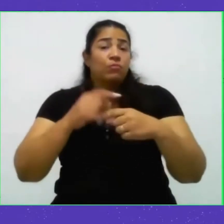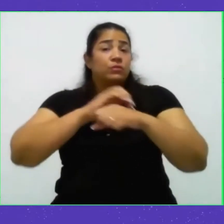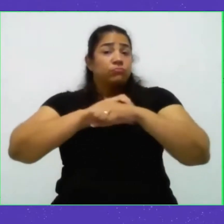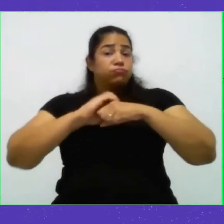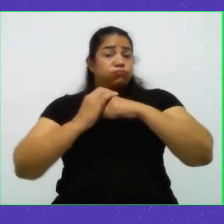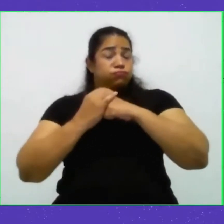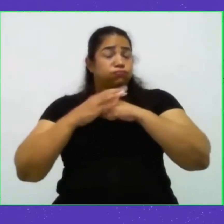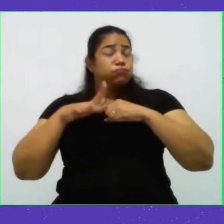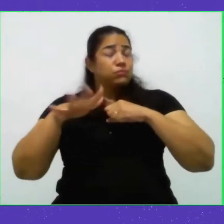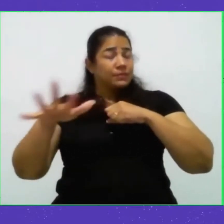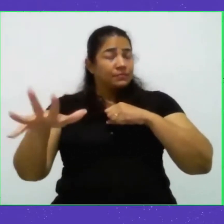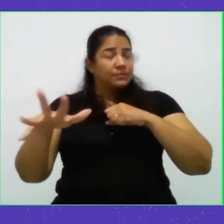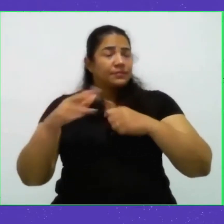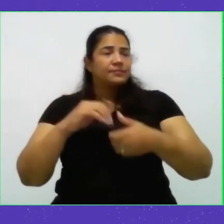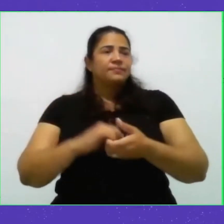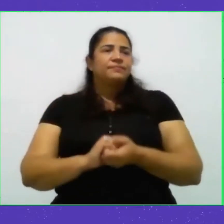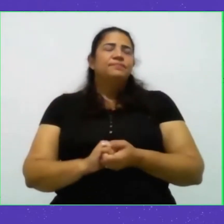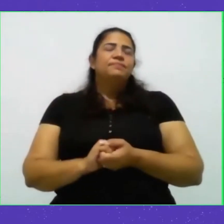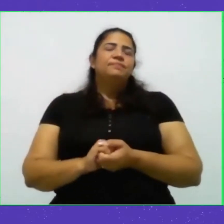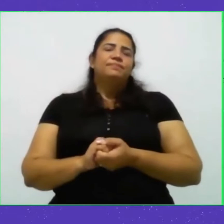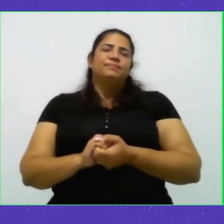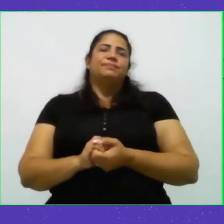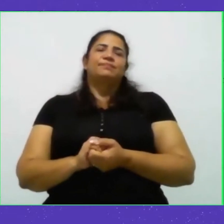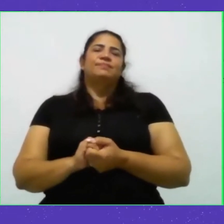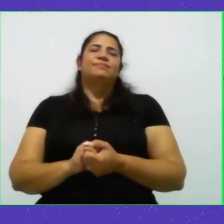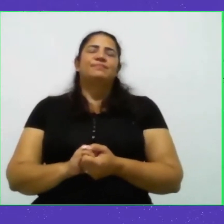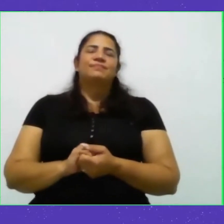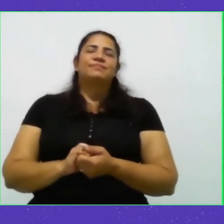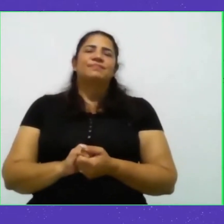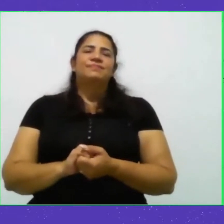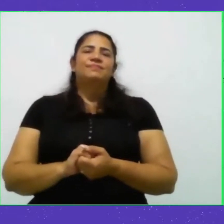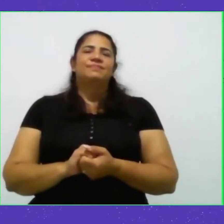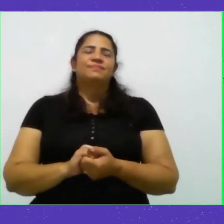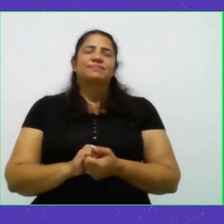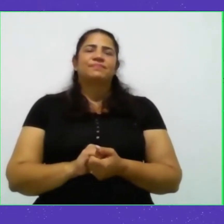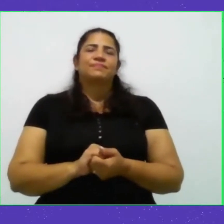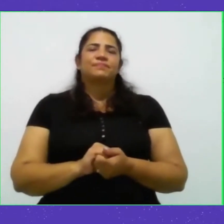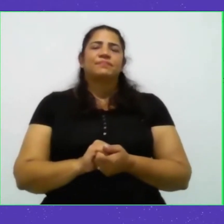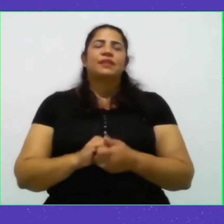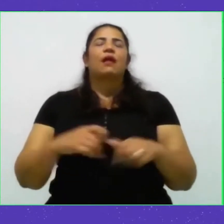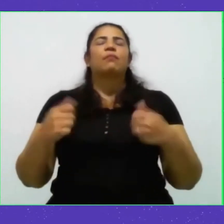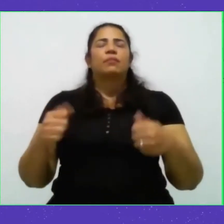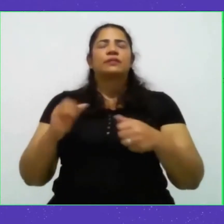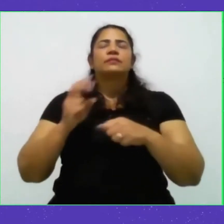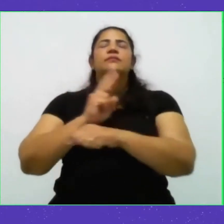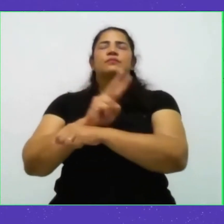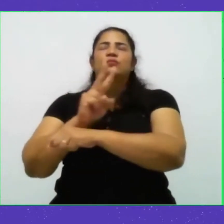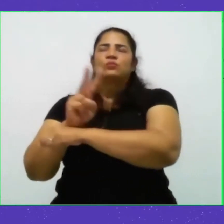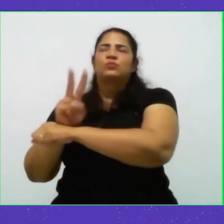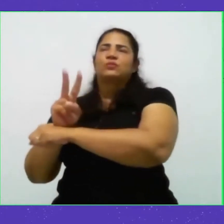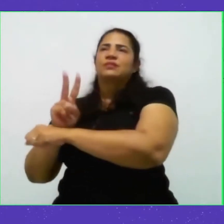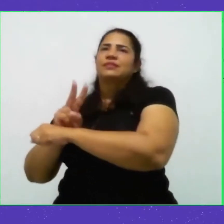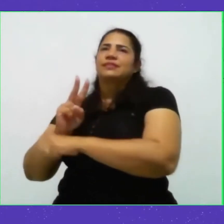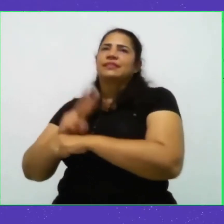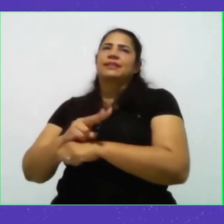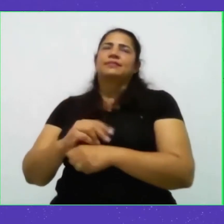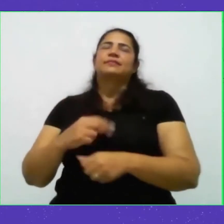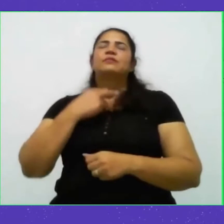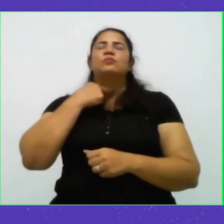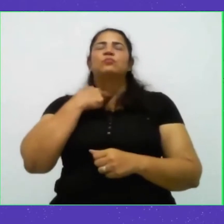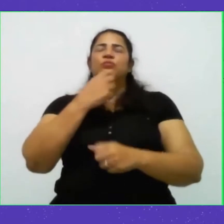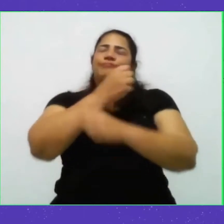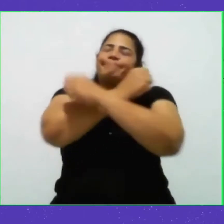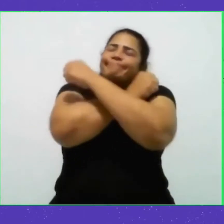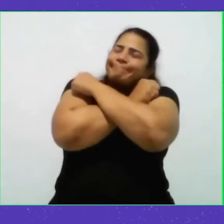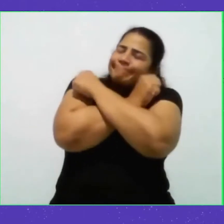vezes a saudade é tanta que a gente abraça, mas a gente tem que cuidar. Né? Plena pandemia, consciência, né, da situação